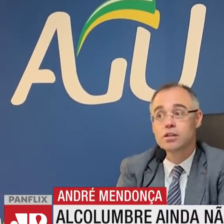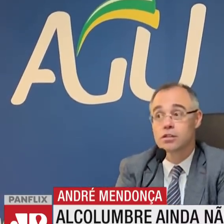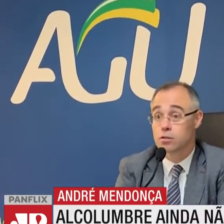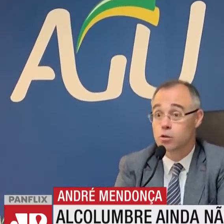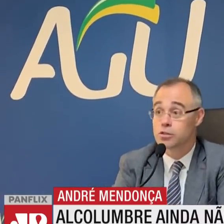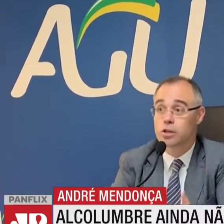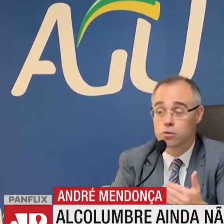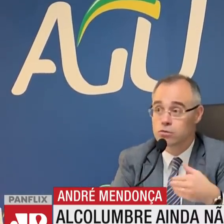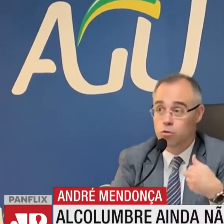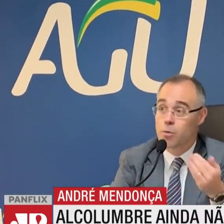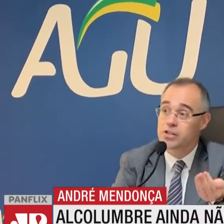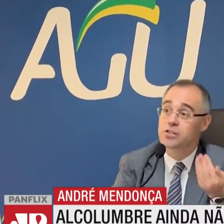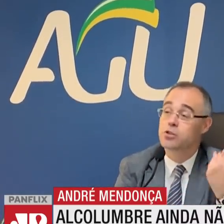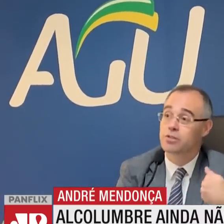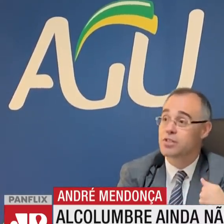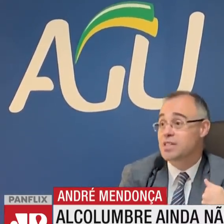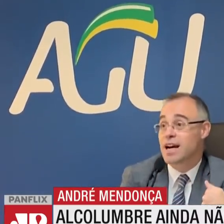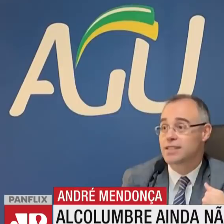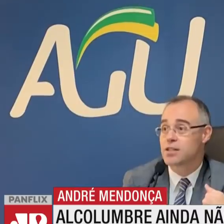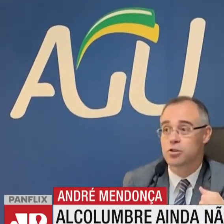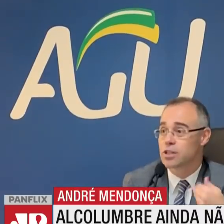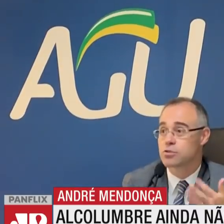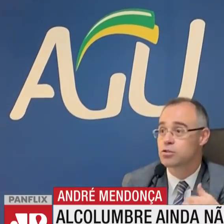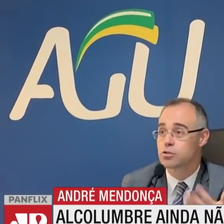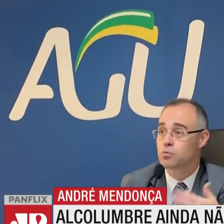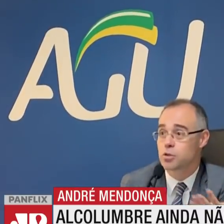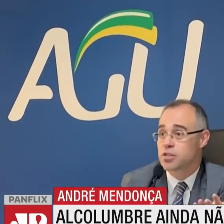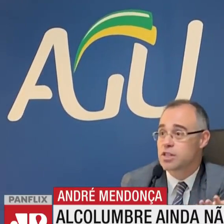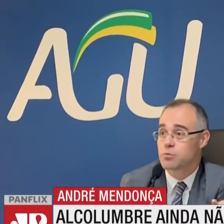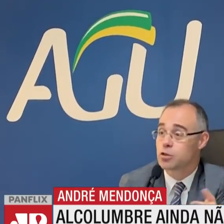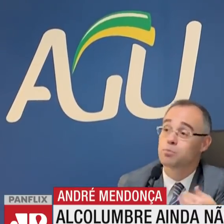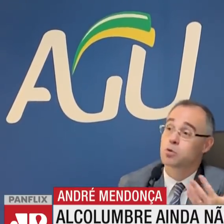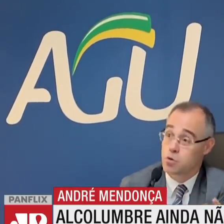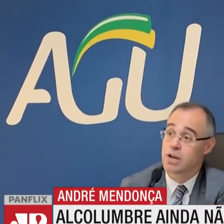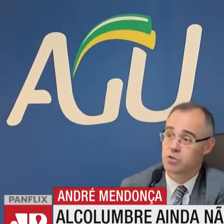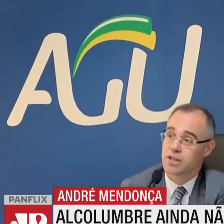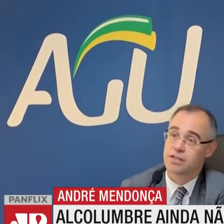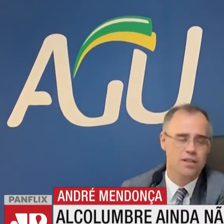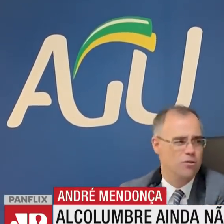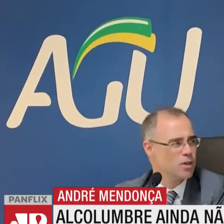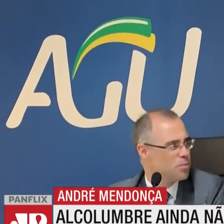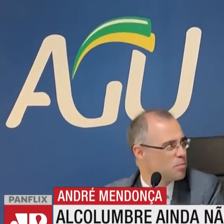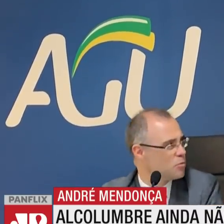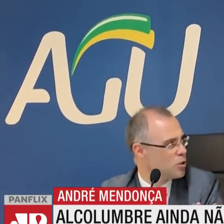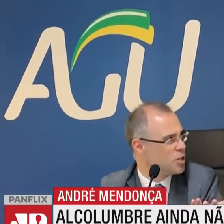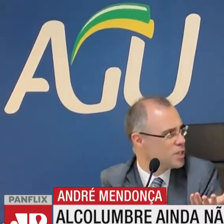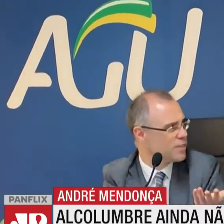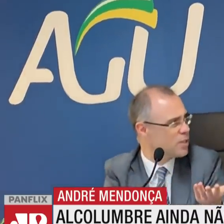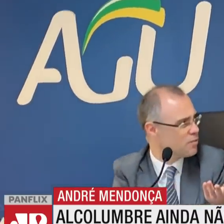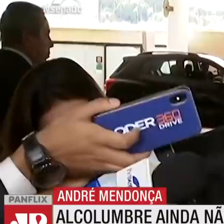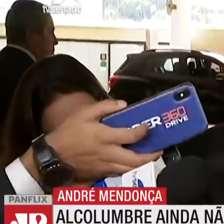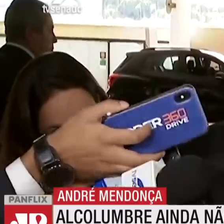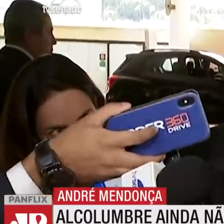Federal, deixada por Marco Aurélio Melo. E aguarda que Dalvi Alcolumbre, presidente da CCJ no Senado, marque a